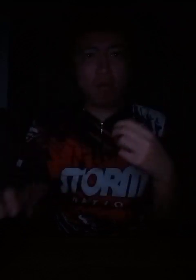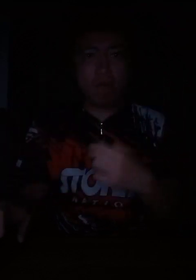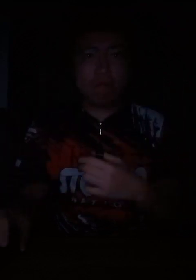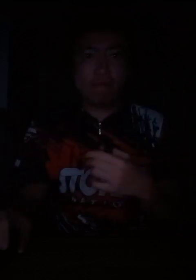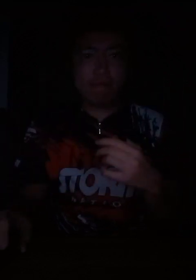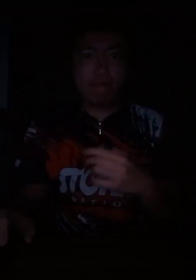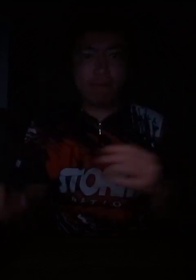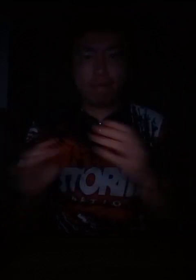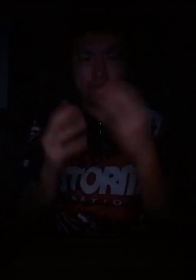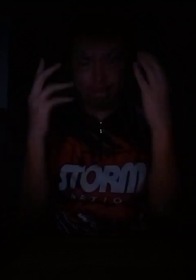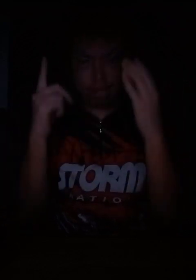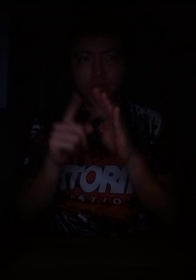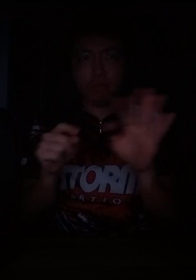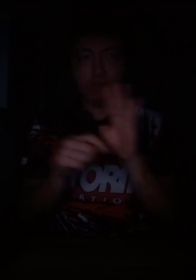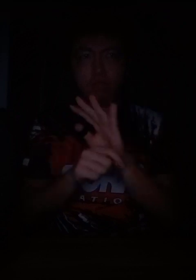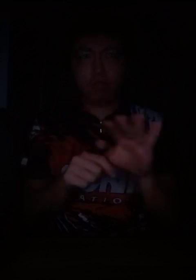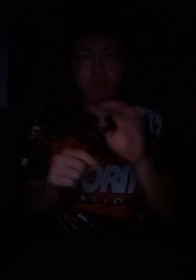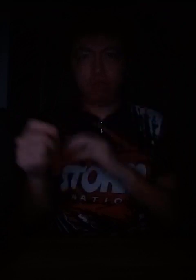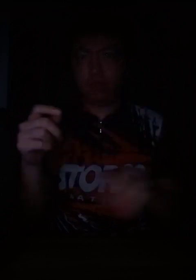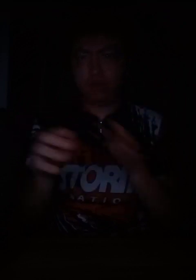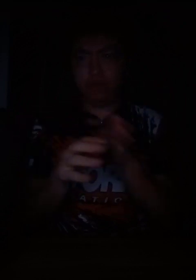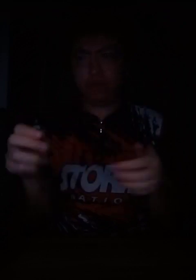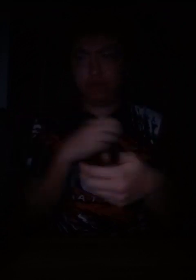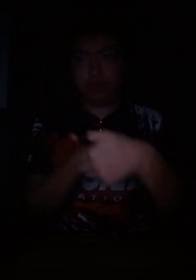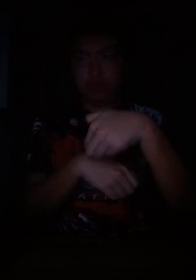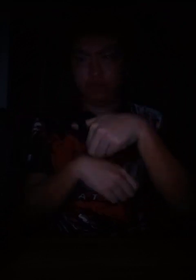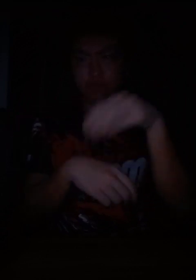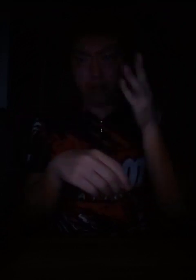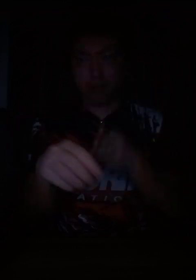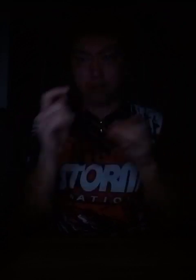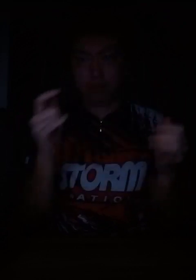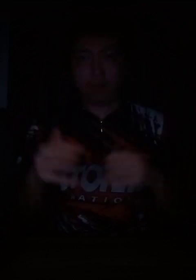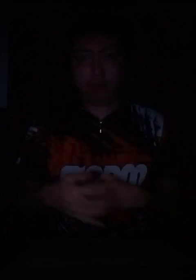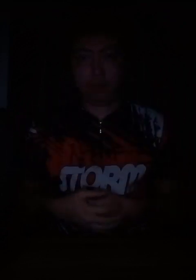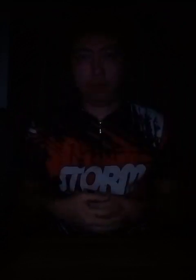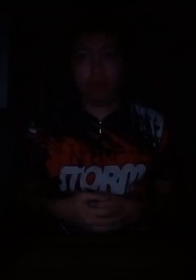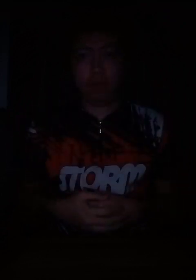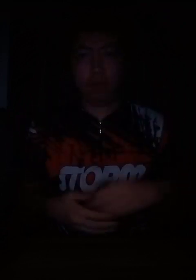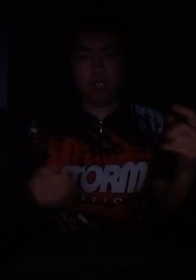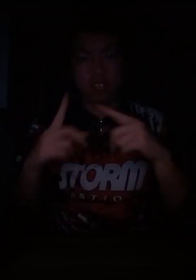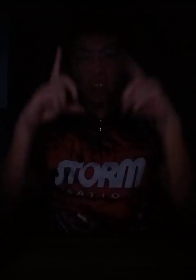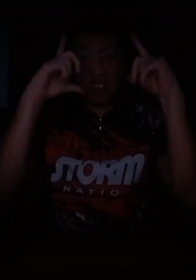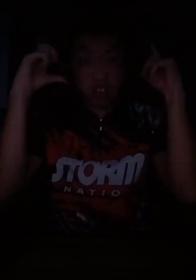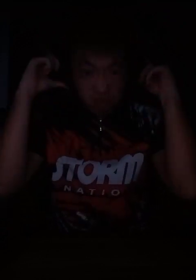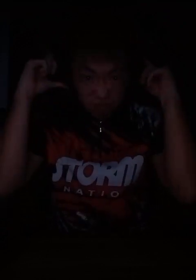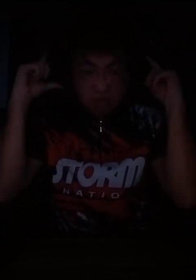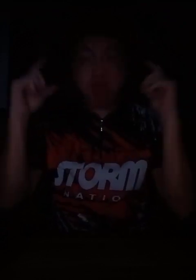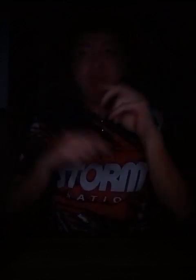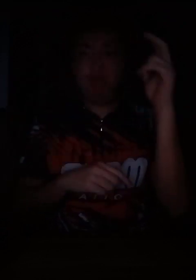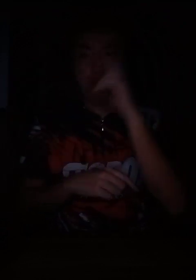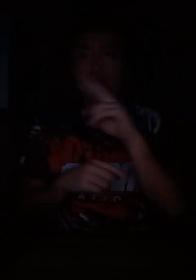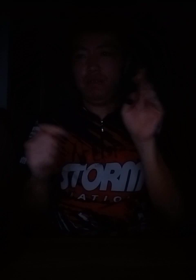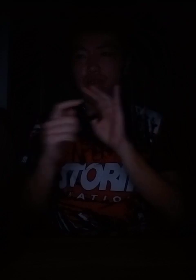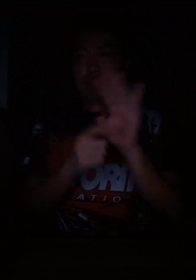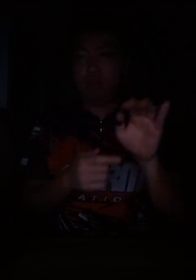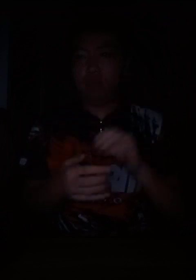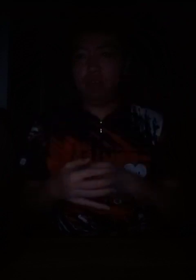퍼부으며 소란을 피워 버스가 도로 한복판에서 정차하는 일도 있었습니다. 마스크를 쓰라고 나무랐다는 게 이유였죠.